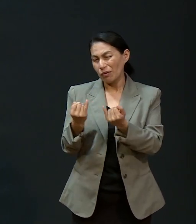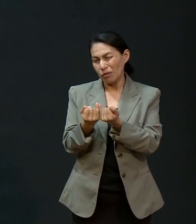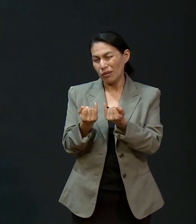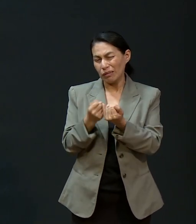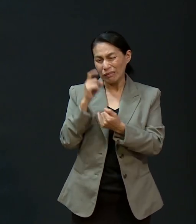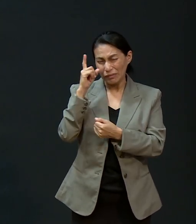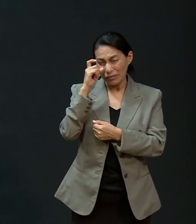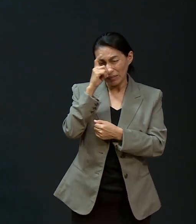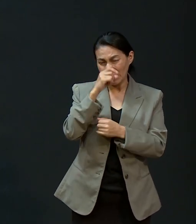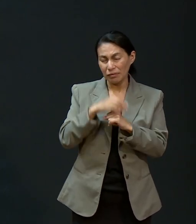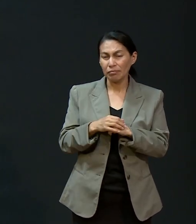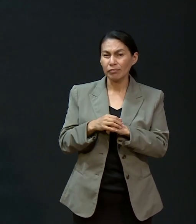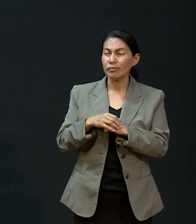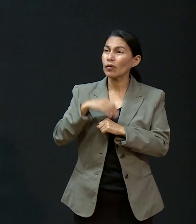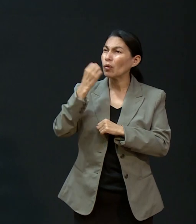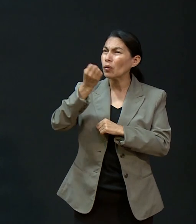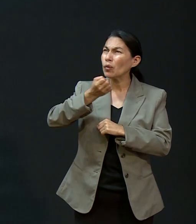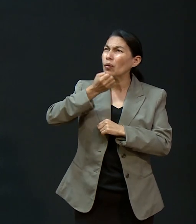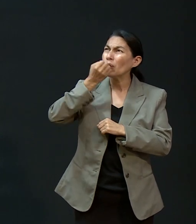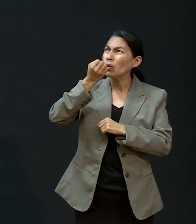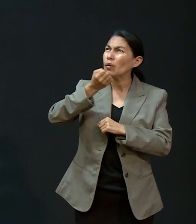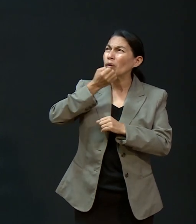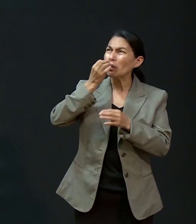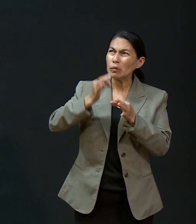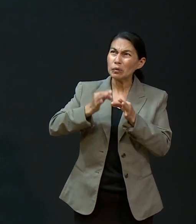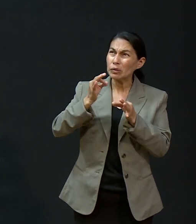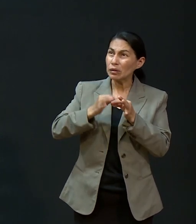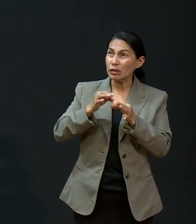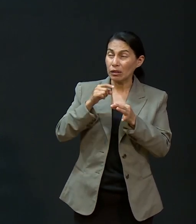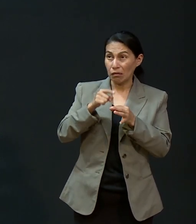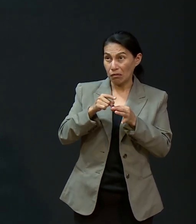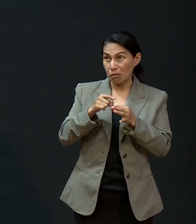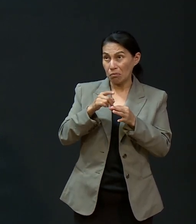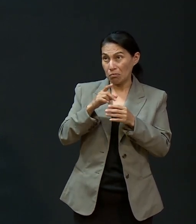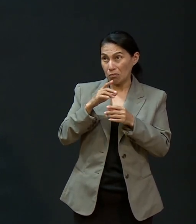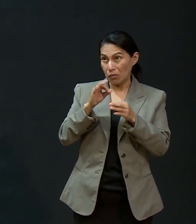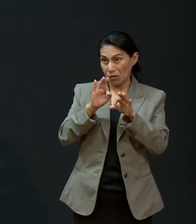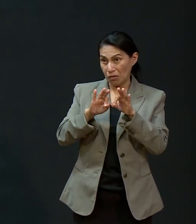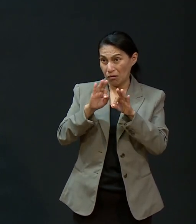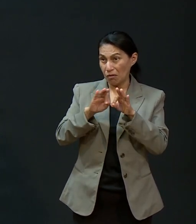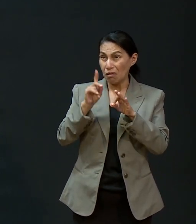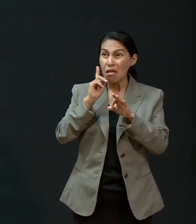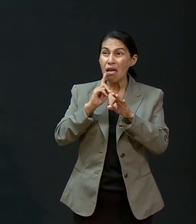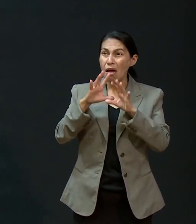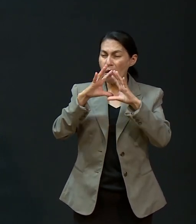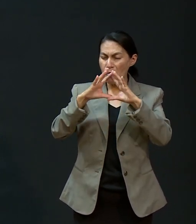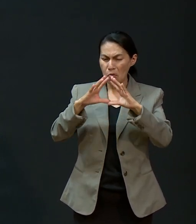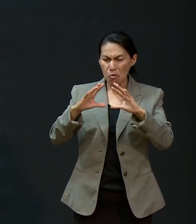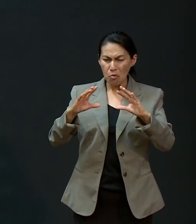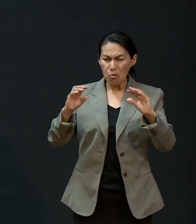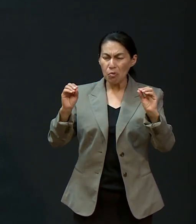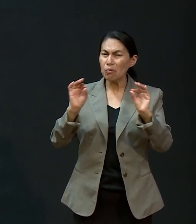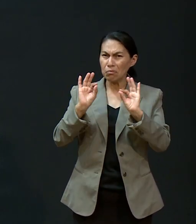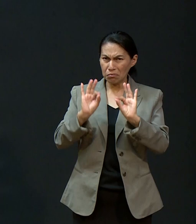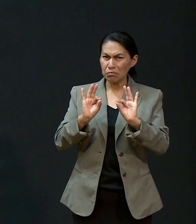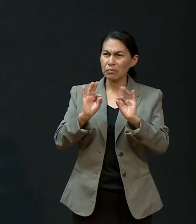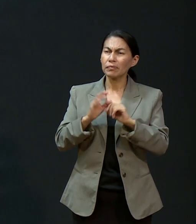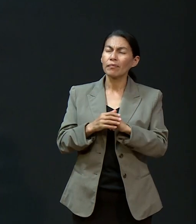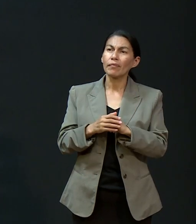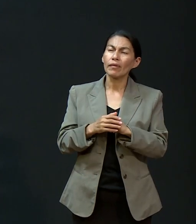familia también. Entonces, había constante oración en que ella se recuperara, en que ella estuviera bien.